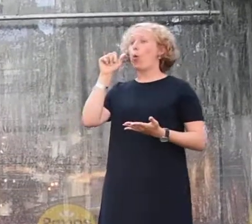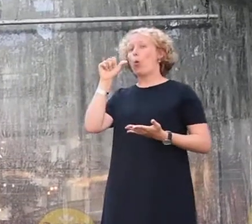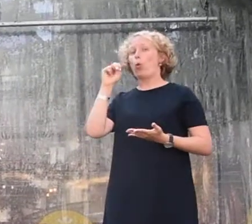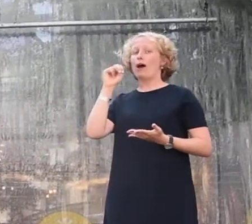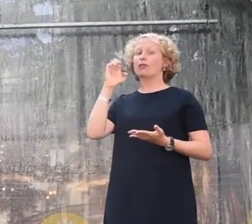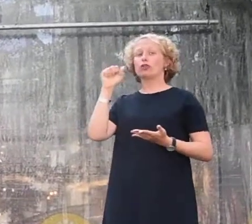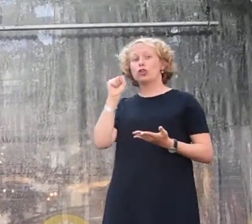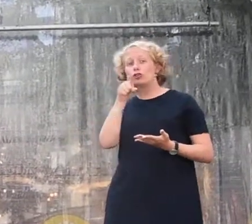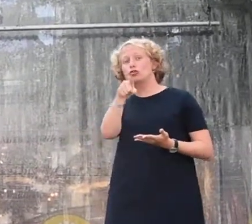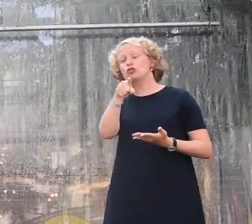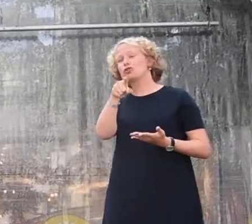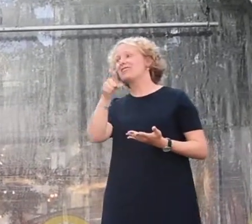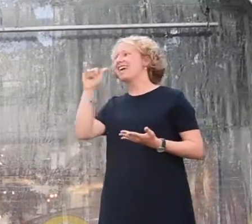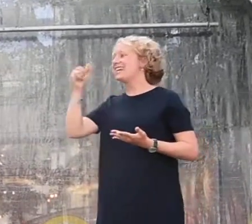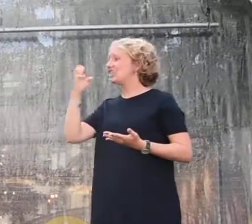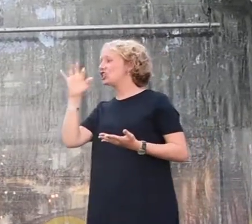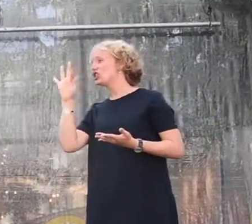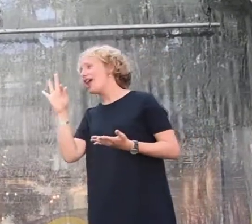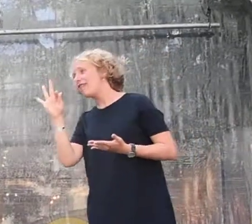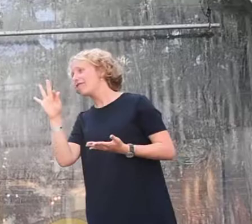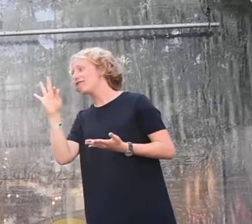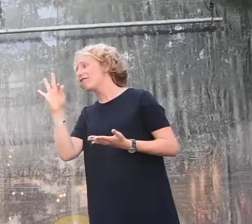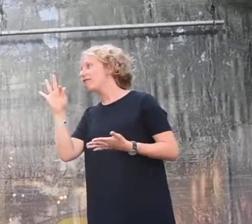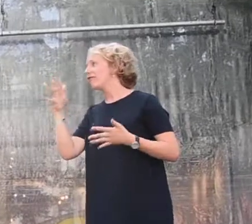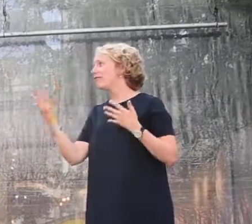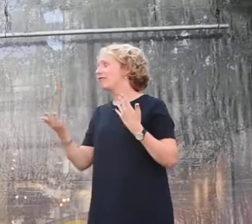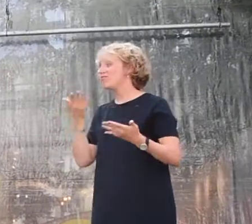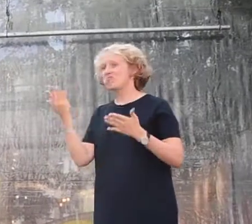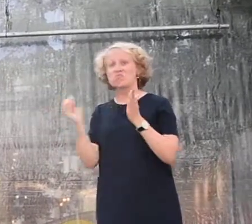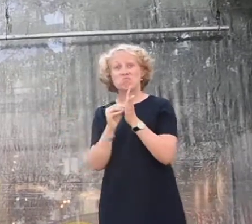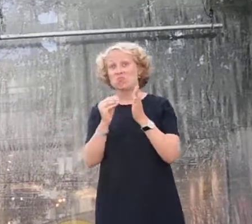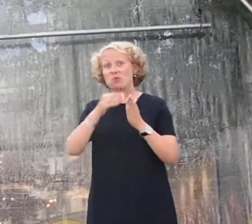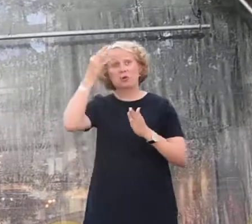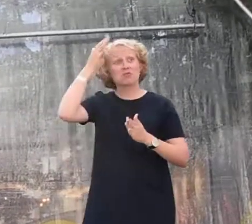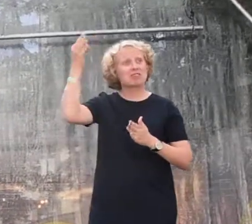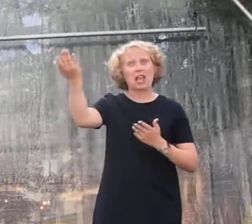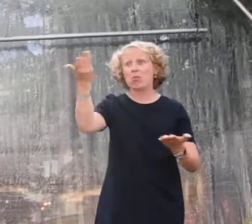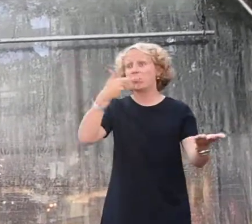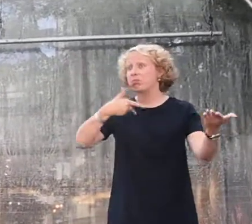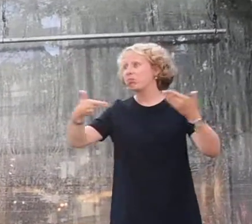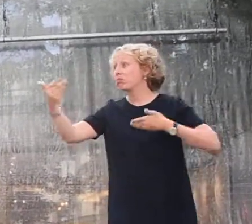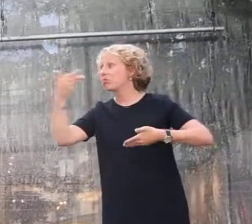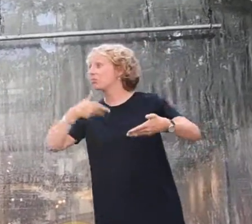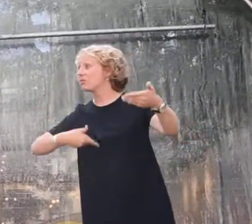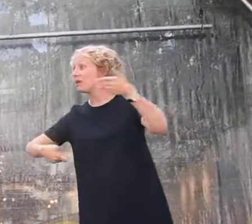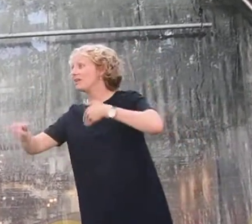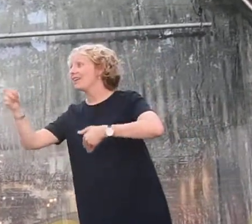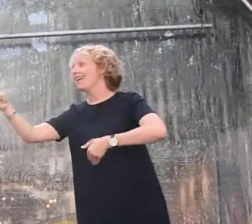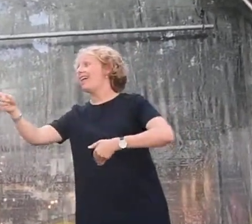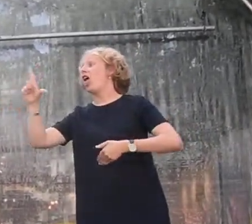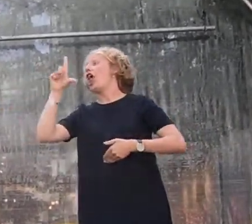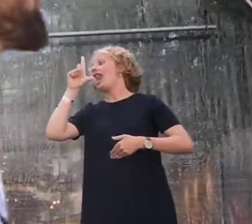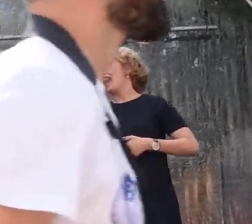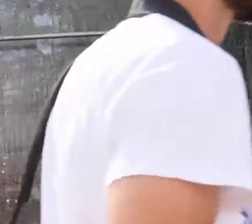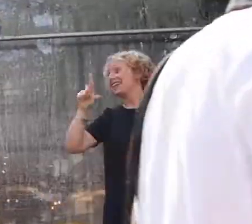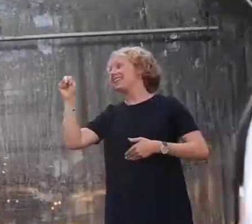van Uitsel. Jeff van Uitsel, ah. Ja. Nog mensen met een idee? Lennart Nijg, ja.